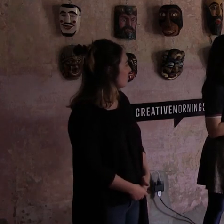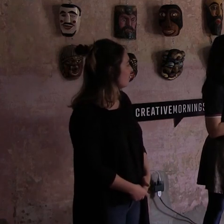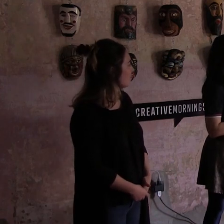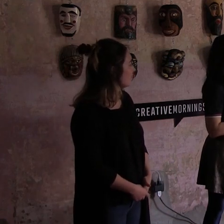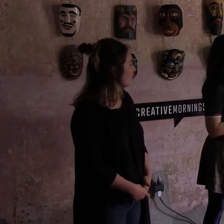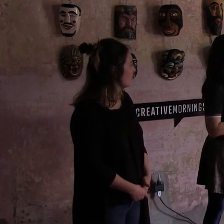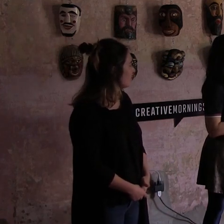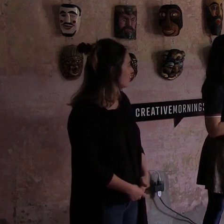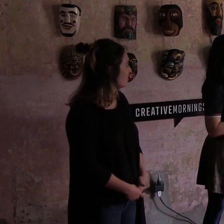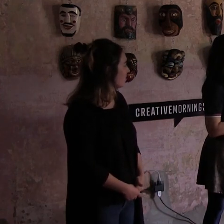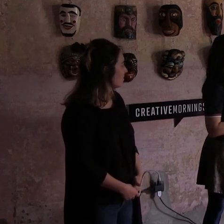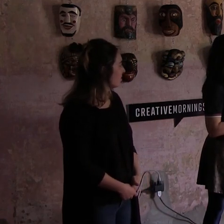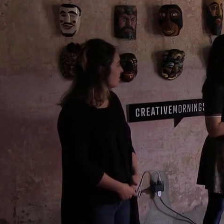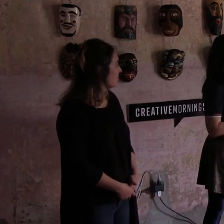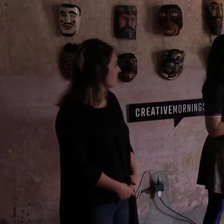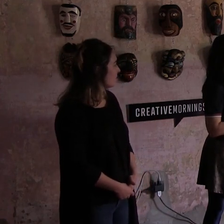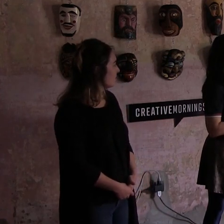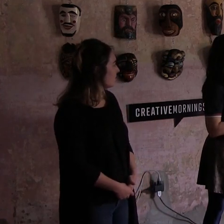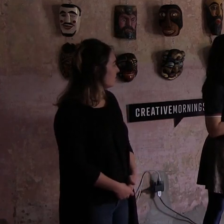¿Y vos?